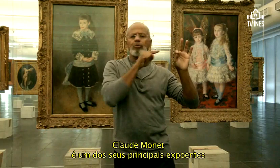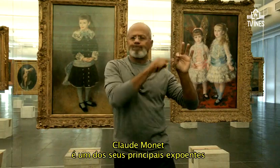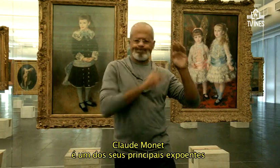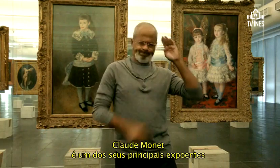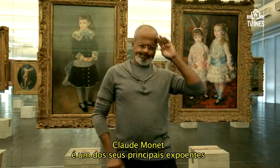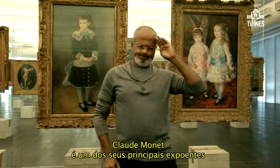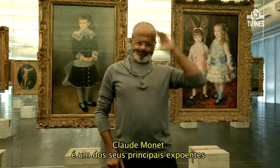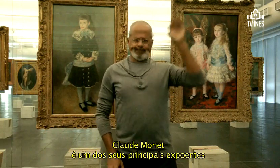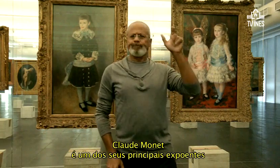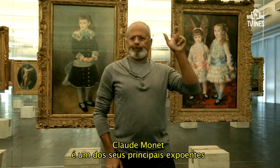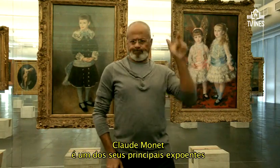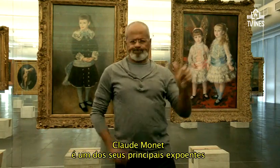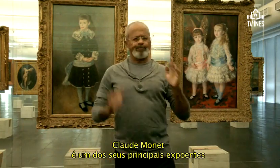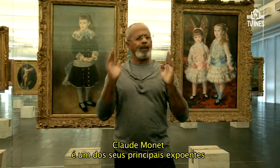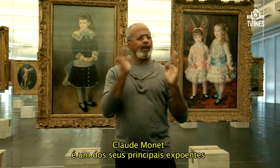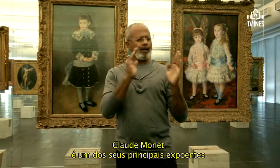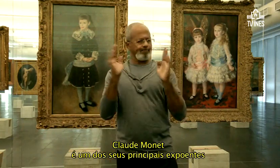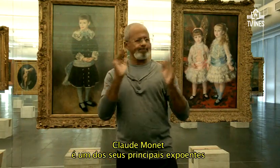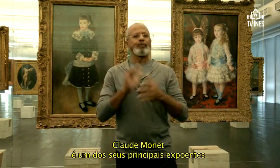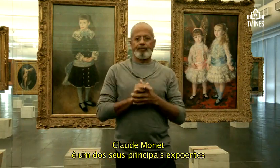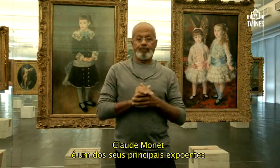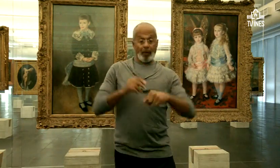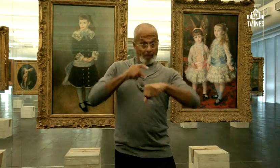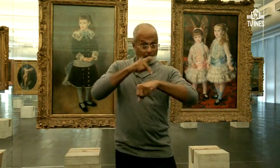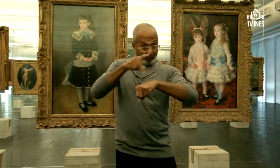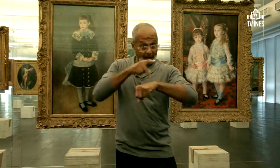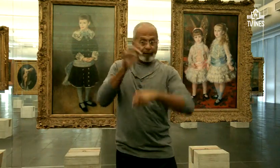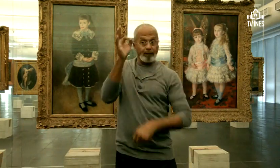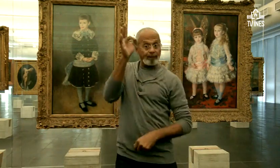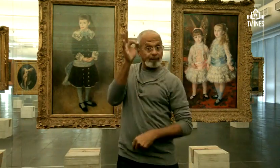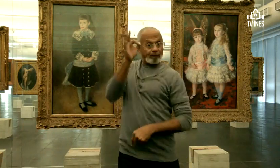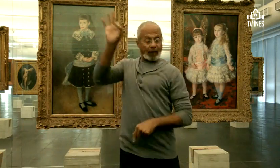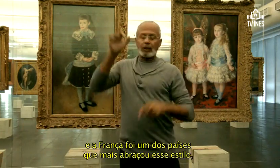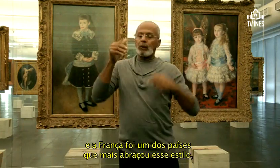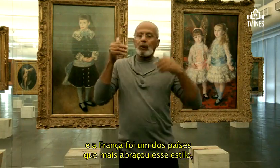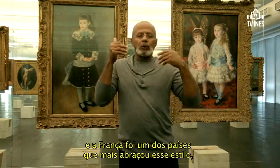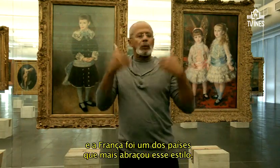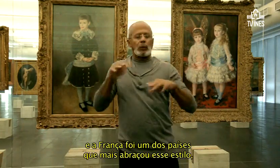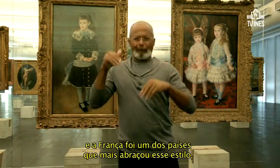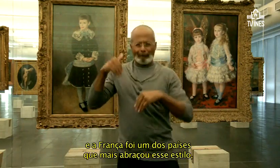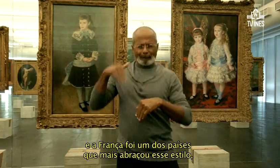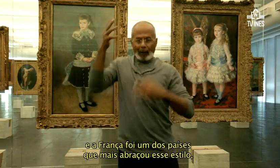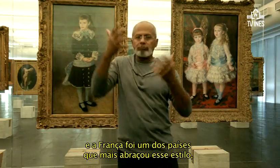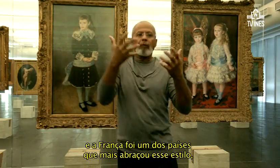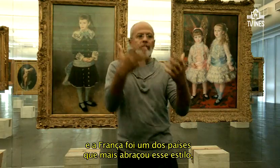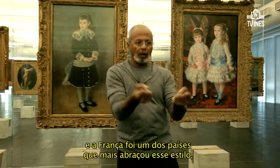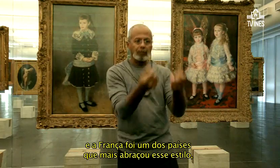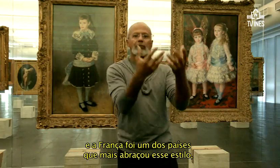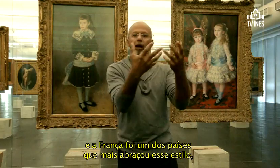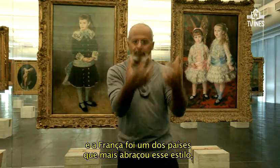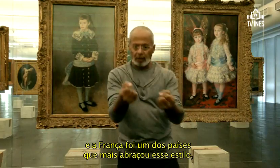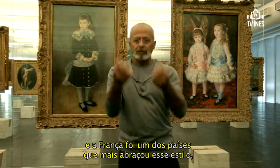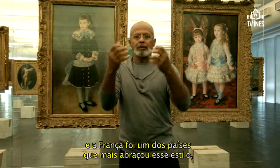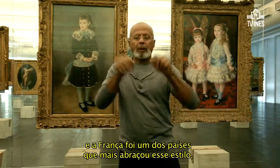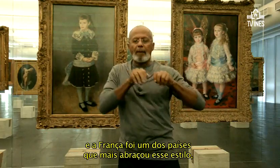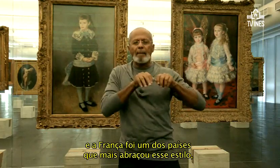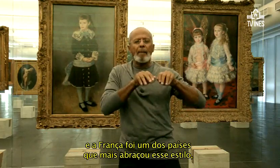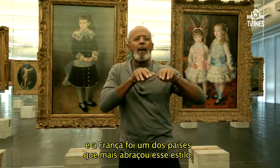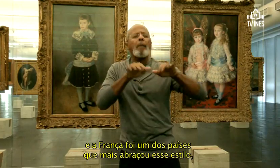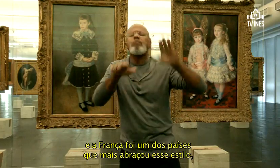é um dos seus principais expoentes. E a França foi um dos países que mais abraçou esse